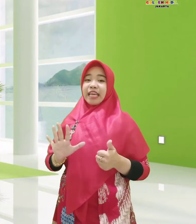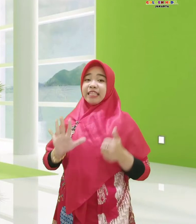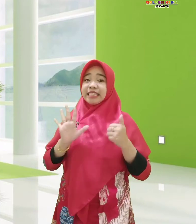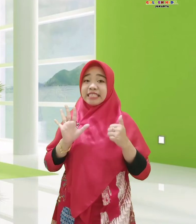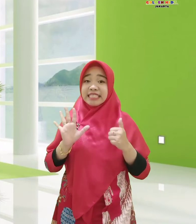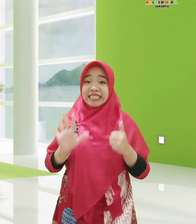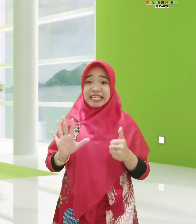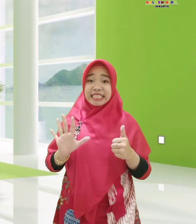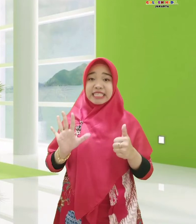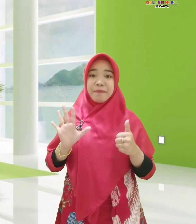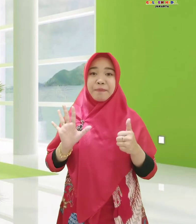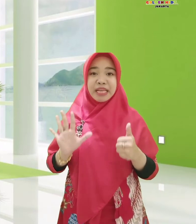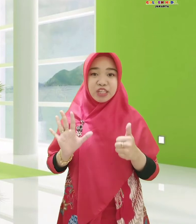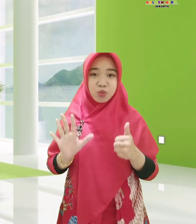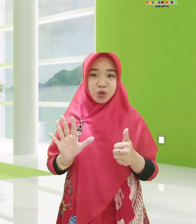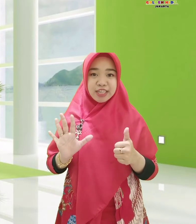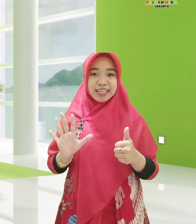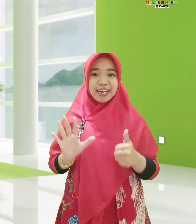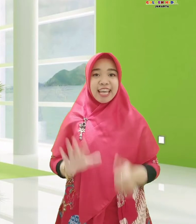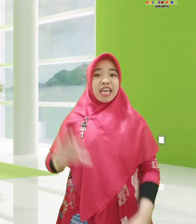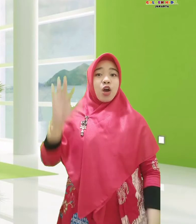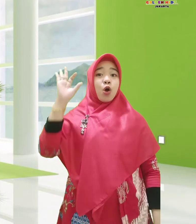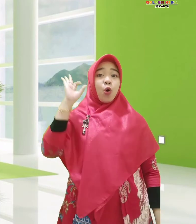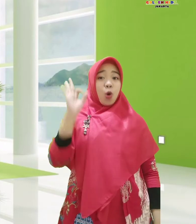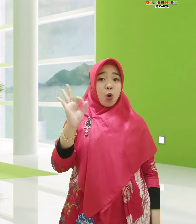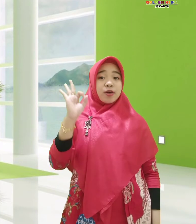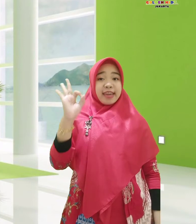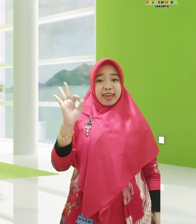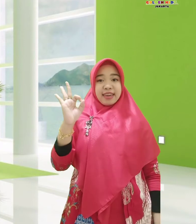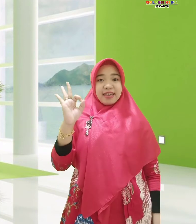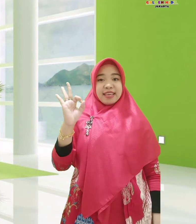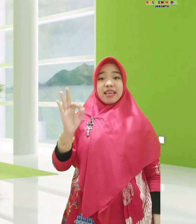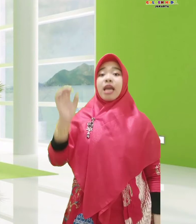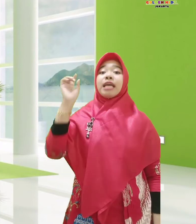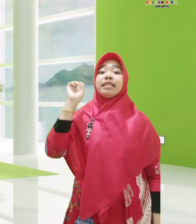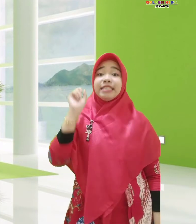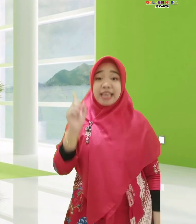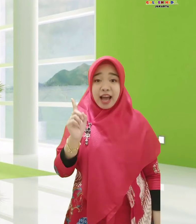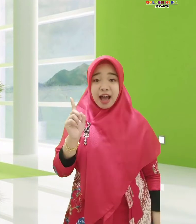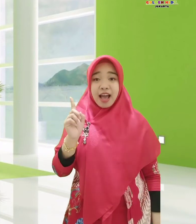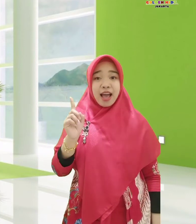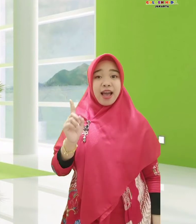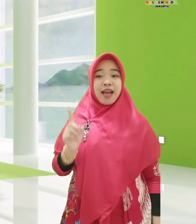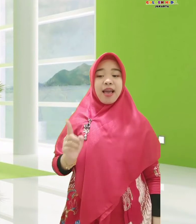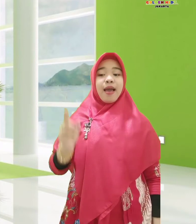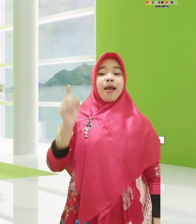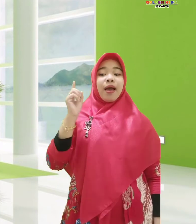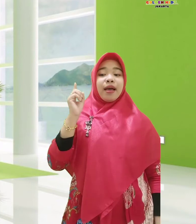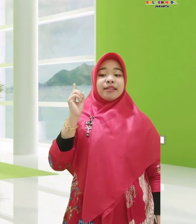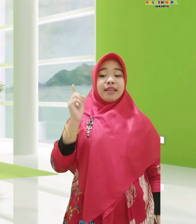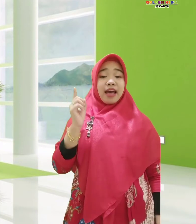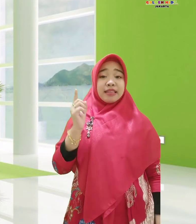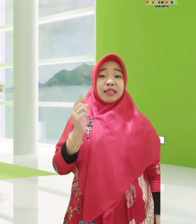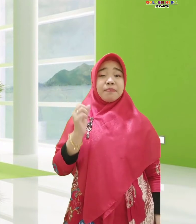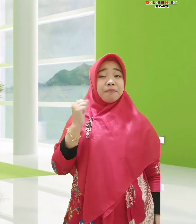the sixth magic word, oke, ya, dan